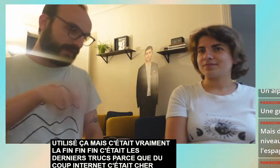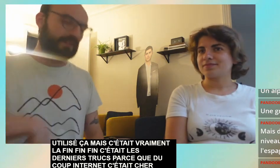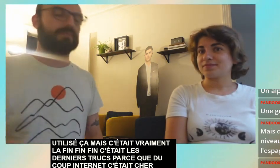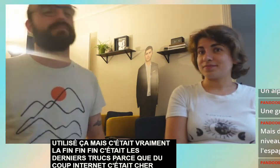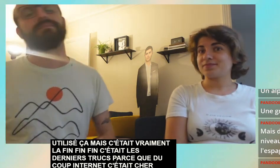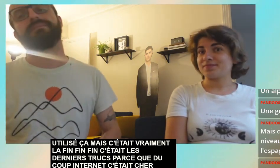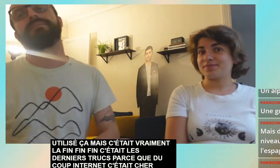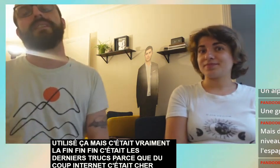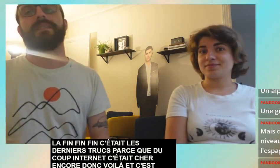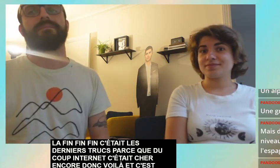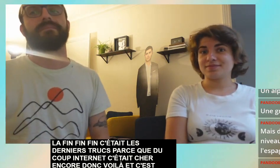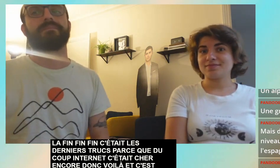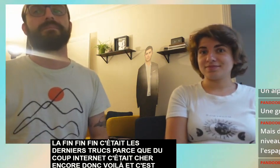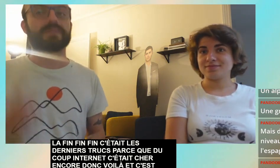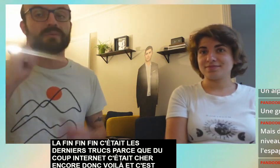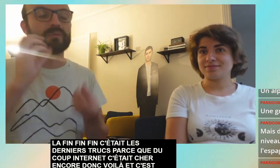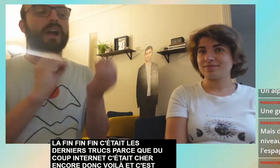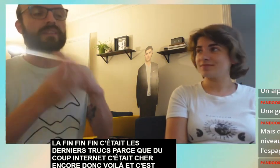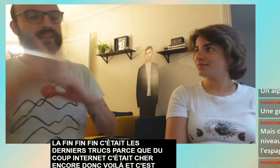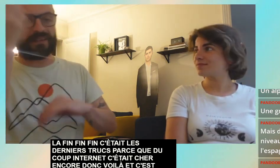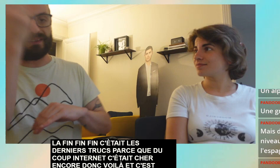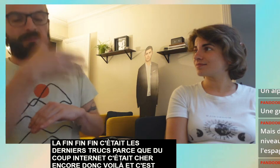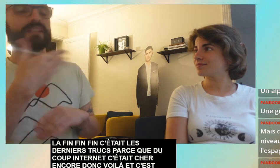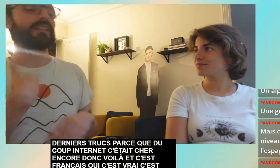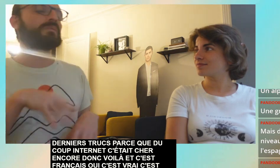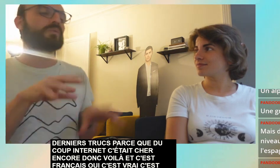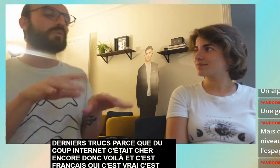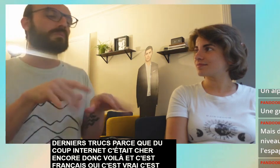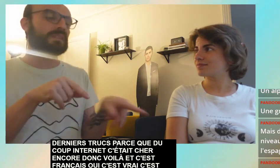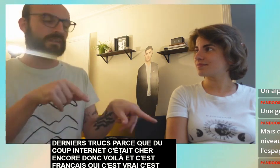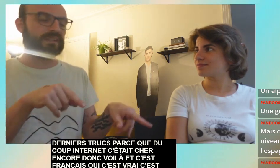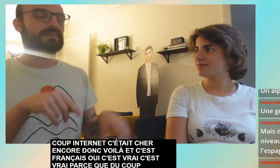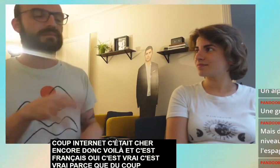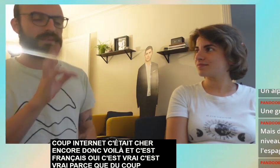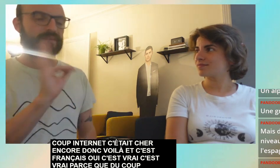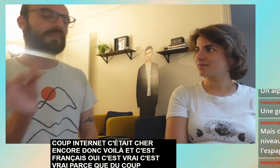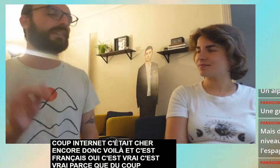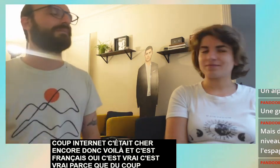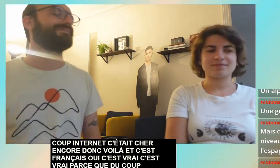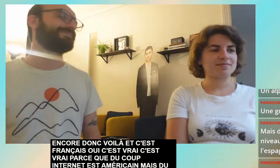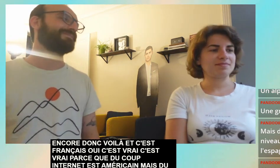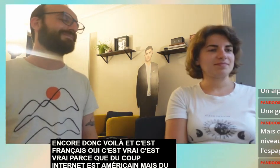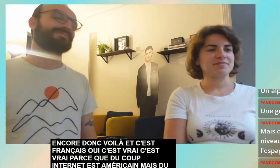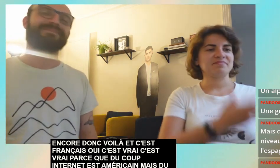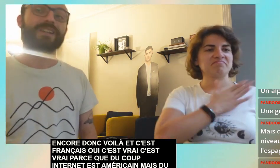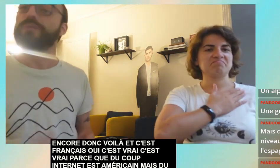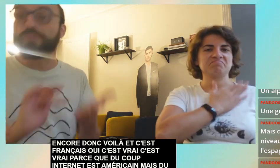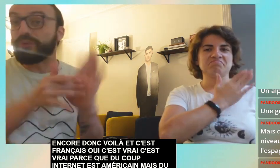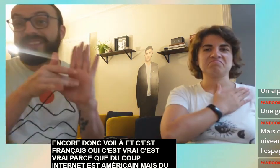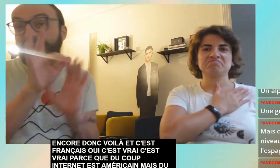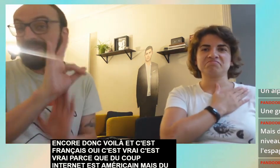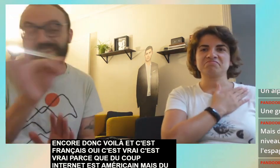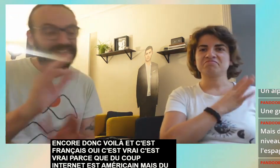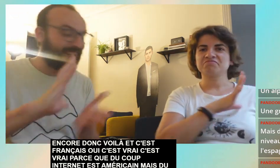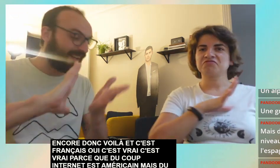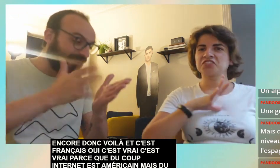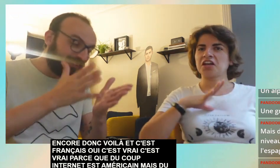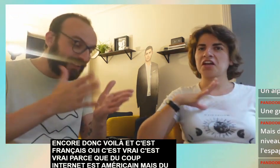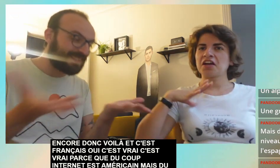vrai. C'est vrai. Parce que du coup, Internet est américain, mais du coup, le Minitel est français. Tout est français. La langue des